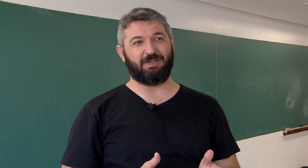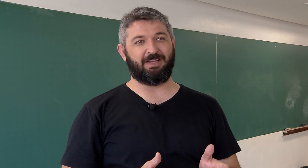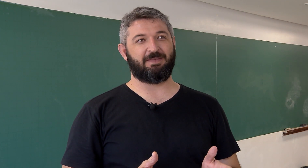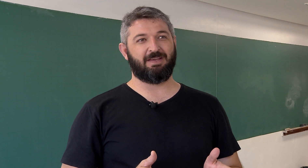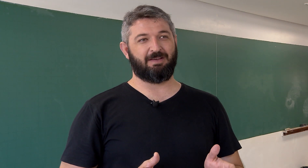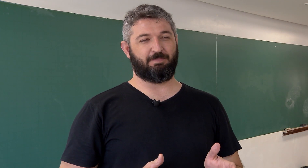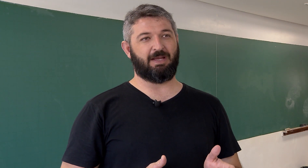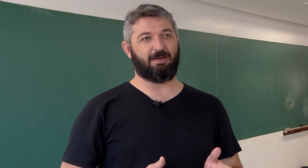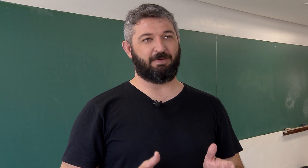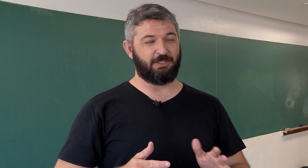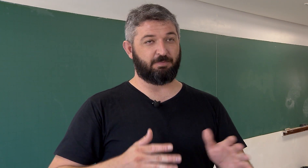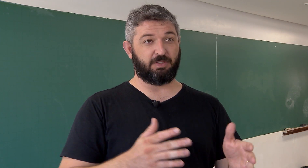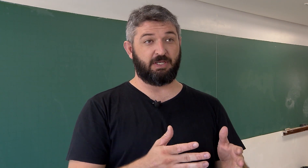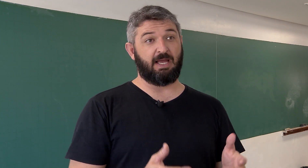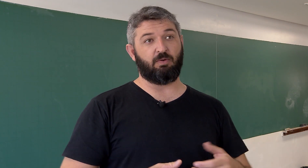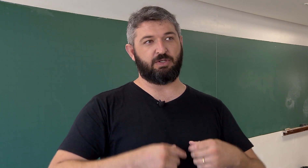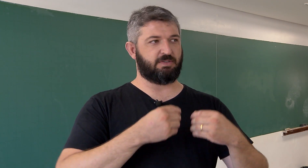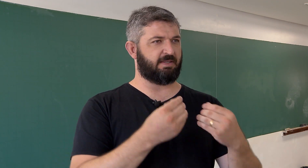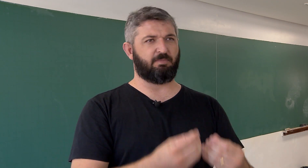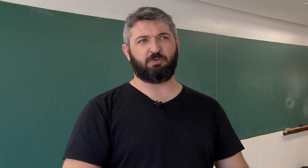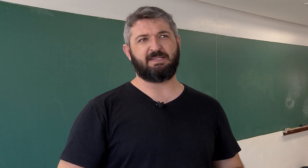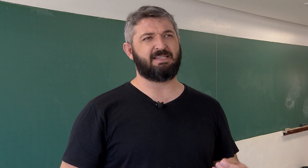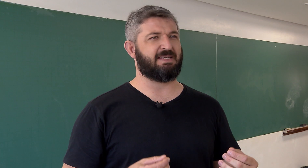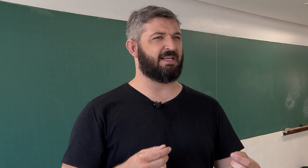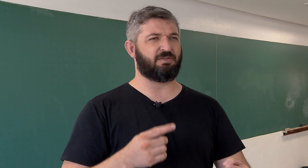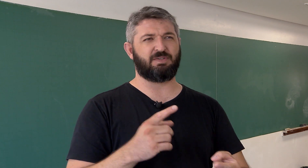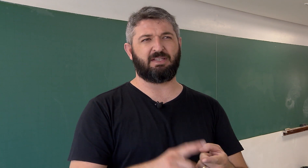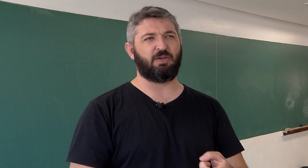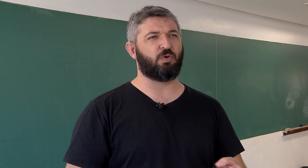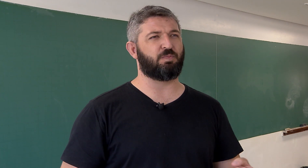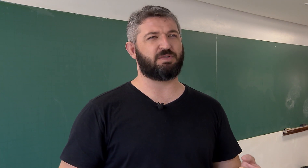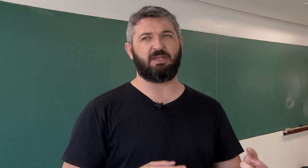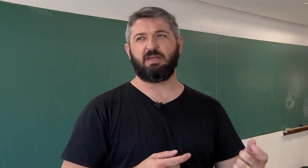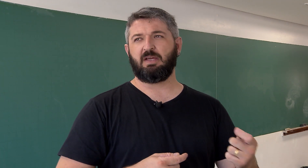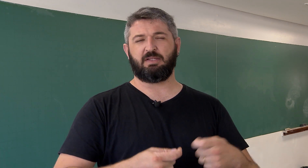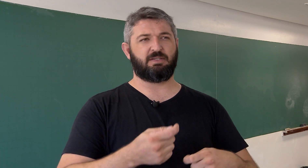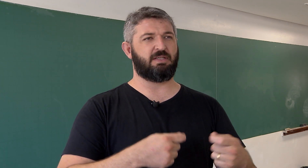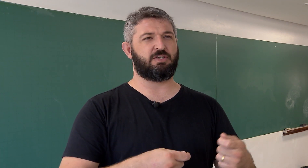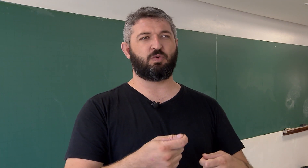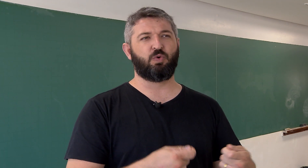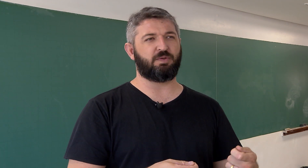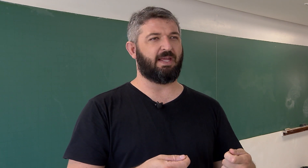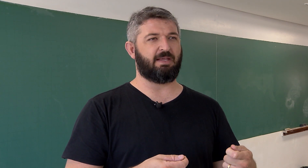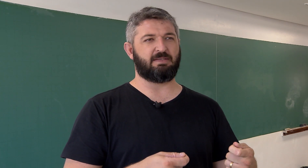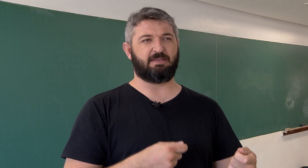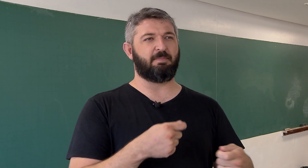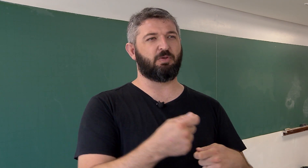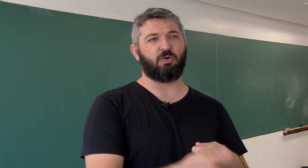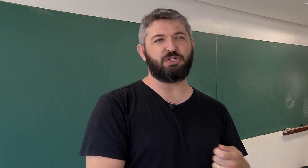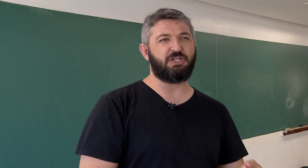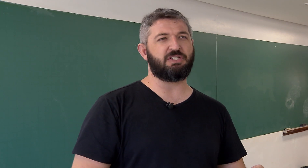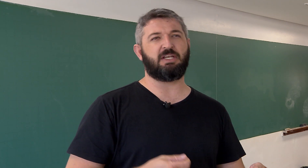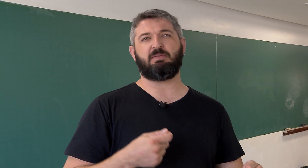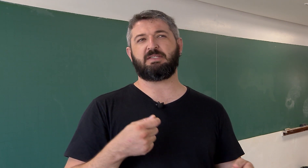né? Para a gente poder chegar. Hoje você tem muito mais acesso, você tem grupos que discutem terminologia de língua de